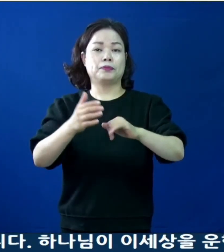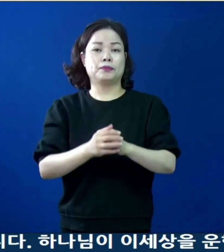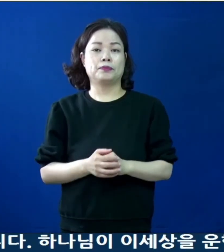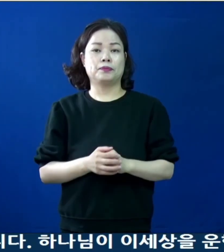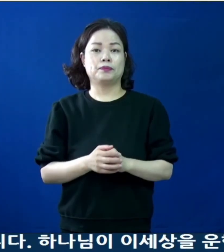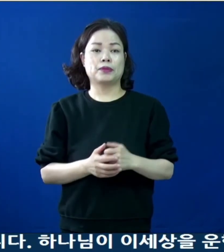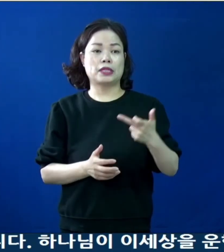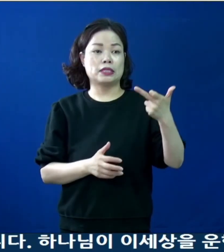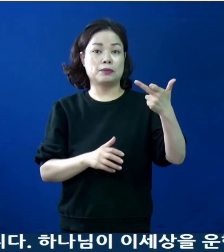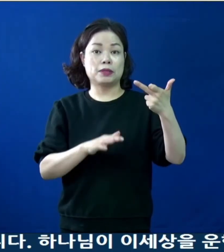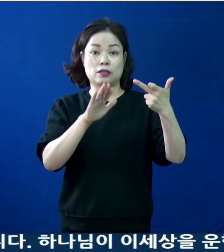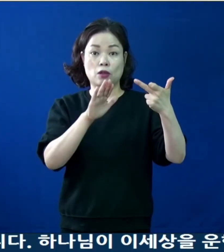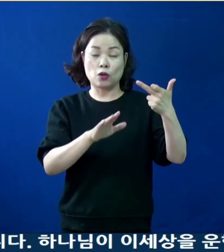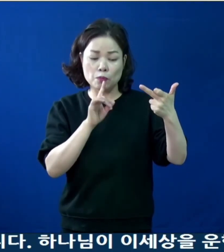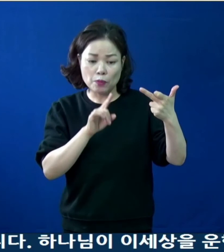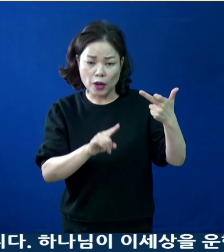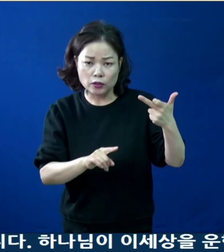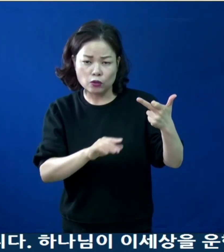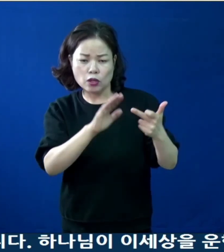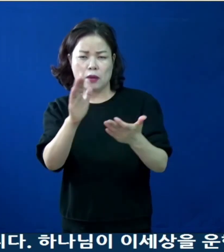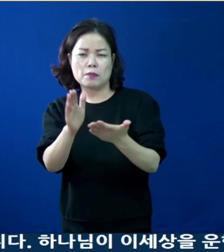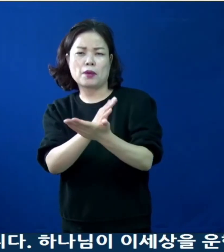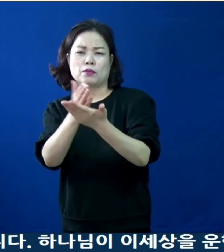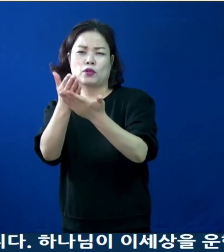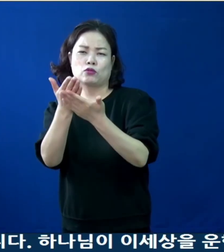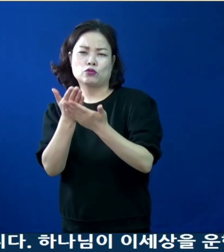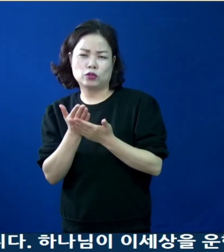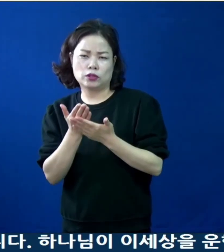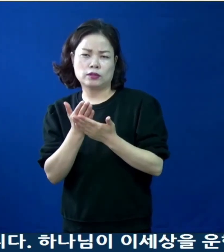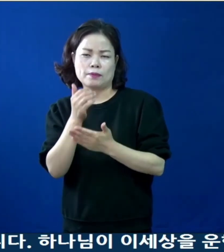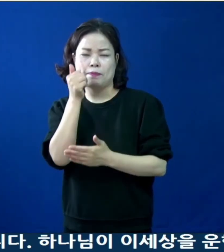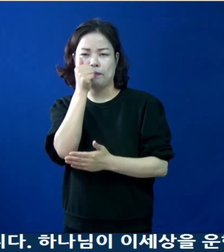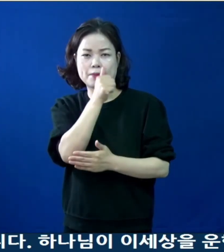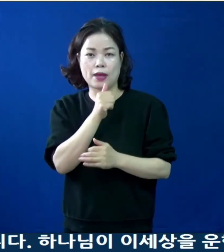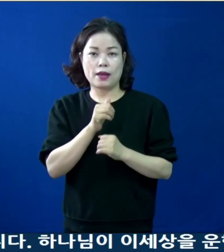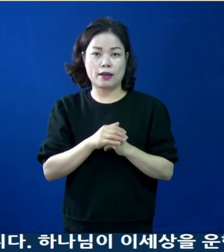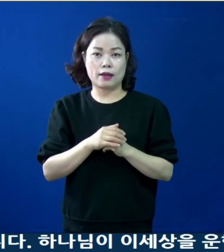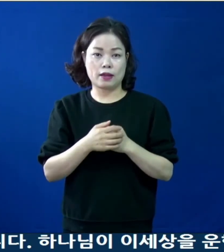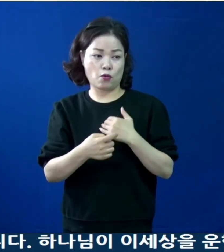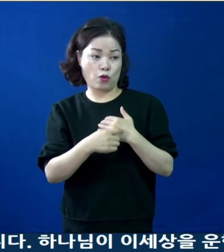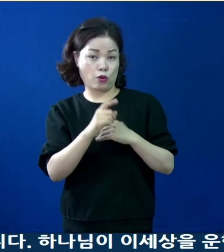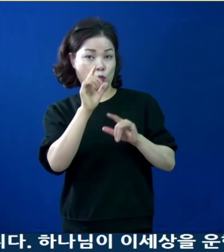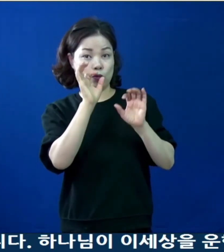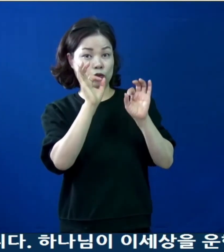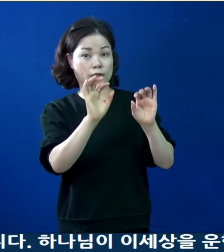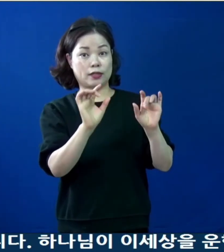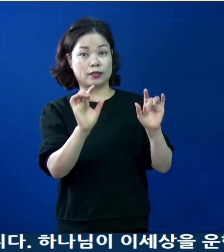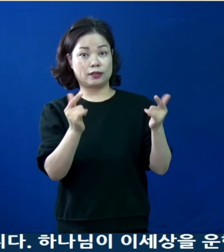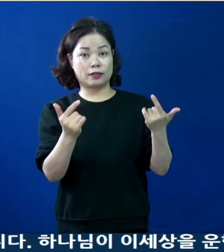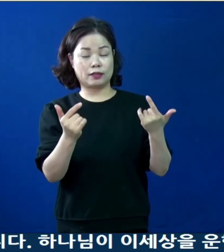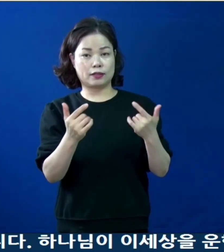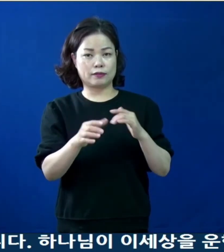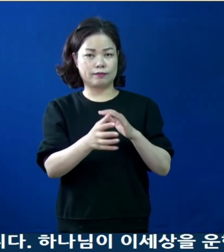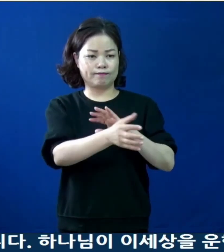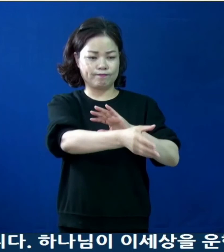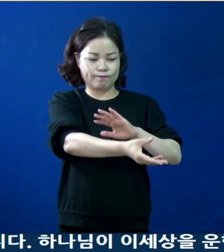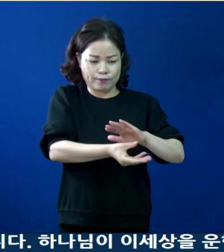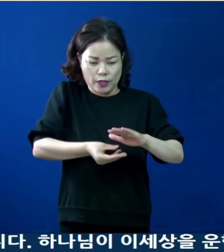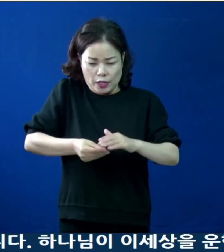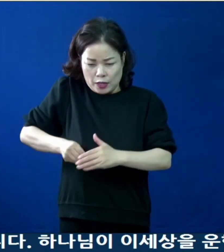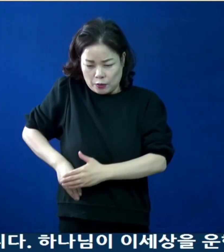17절 이하의 말씀은 우리에게 베푸신 사랑을 그대로 소개하시죠. 외모를 보지 아니하고 뇌물을 받지